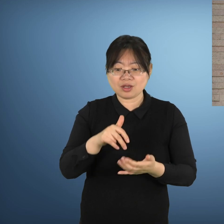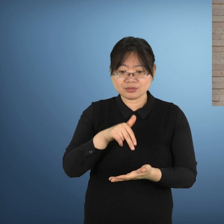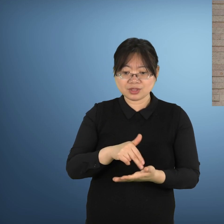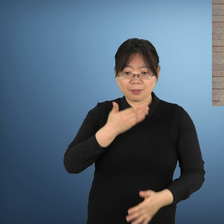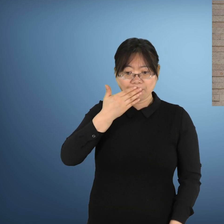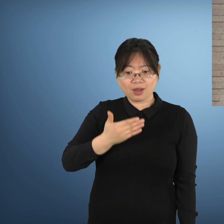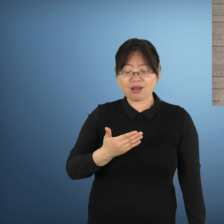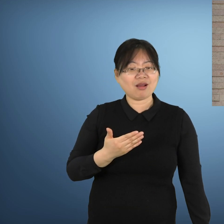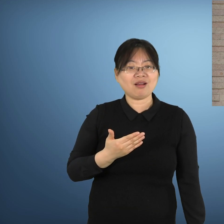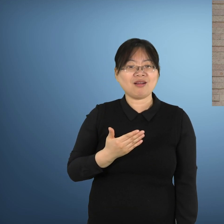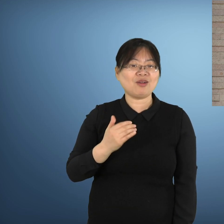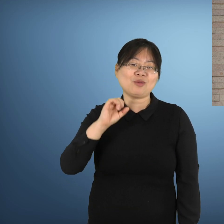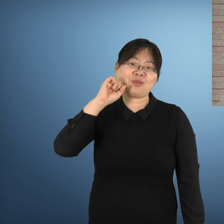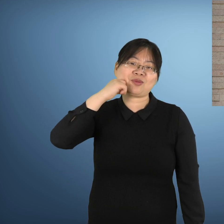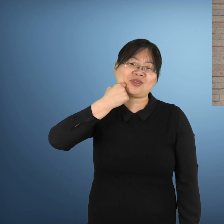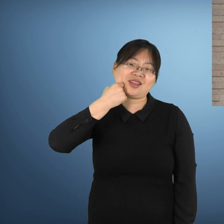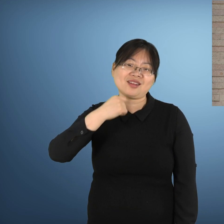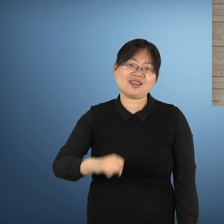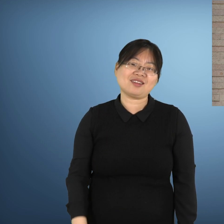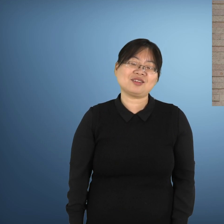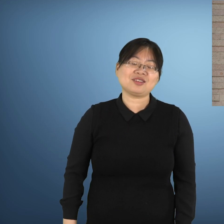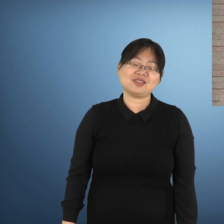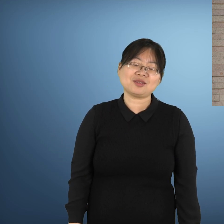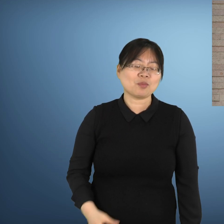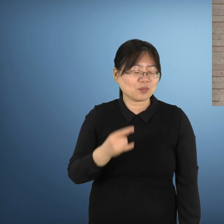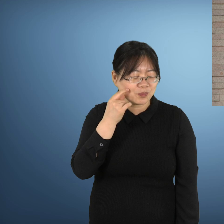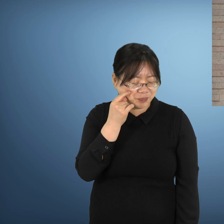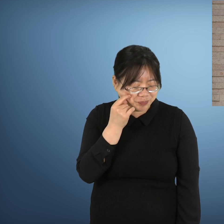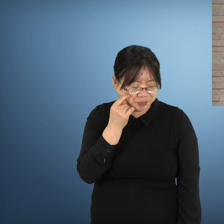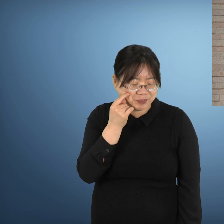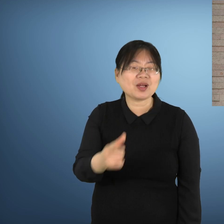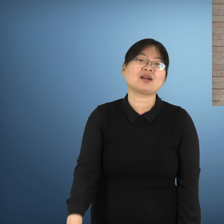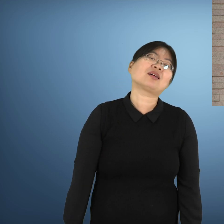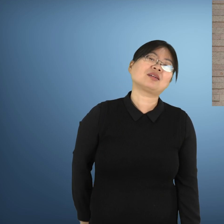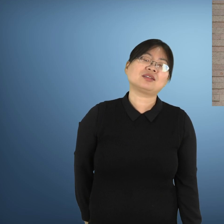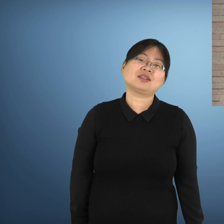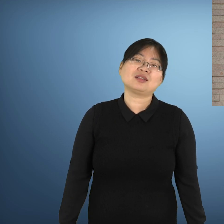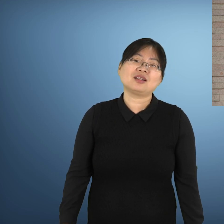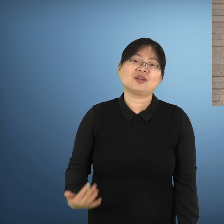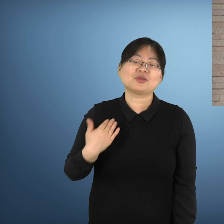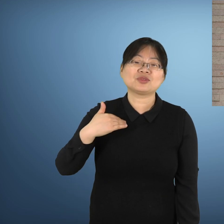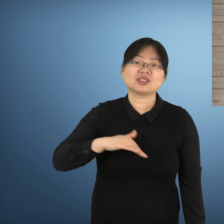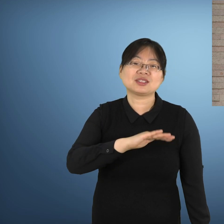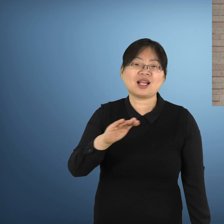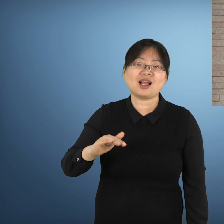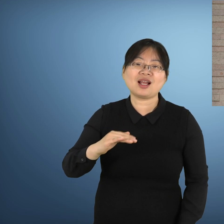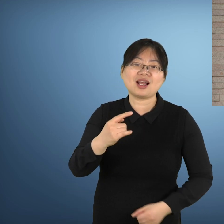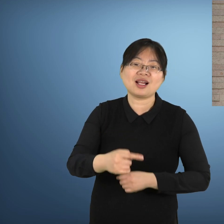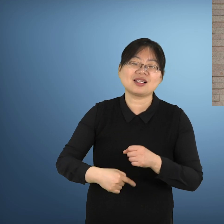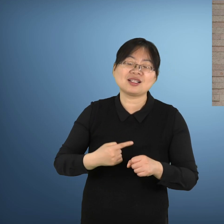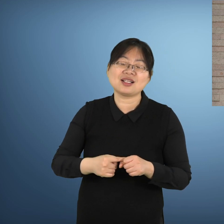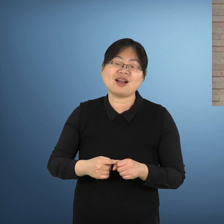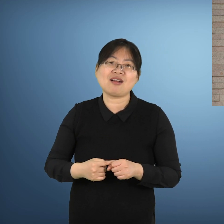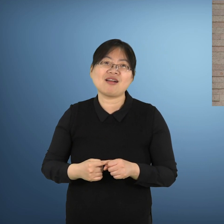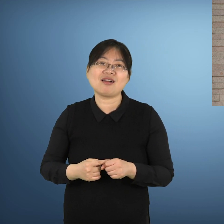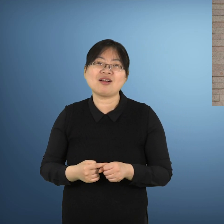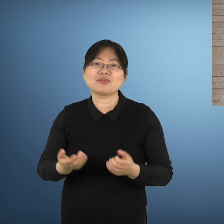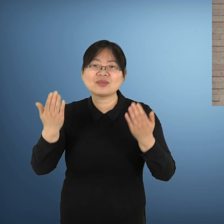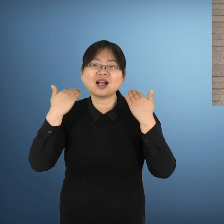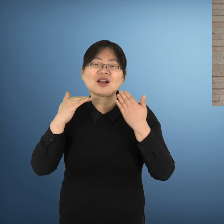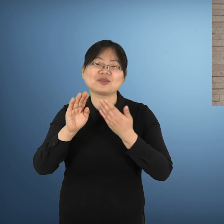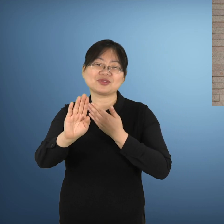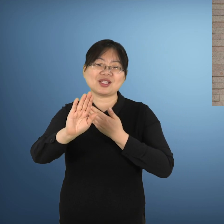수 있어요, 없어요? 인간이 할 수 없어요. 여러분 생각해 보세요. 우리가 이렇게 한 해 떠밀려 끝에 서게